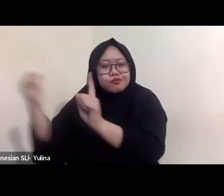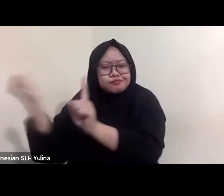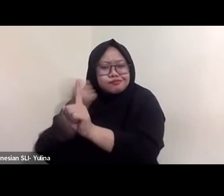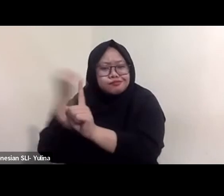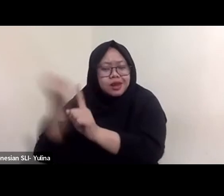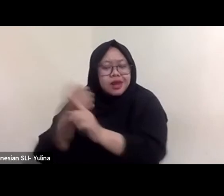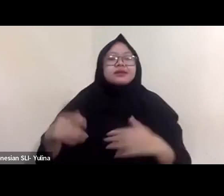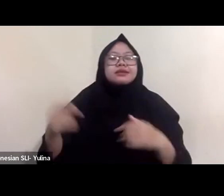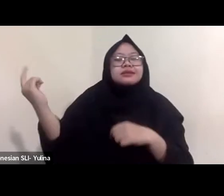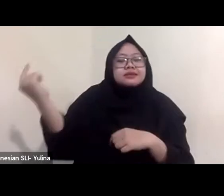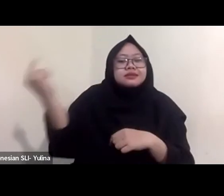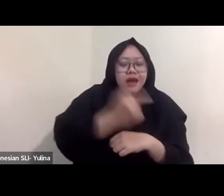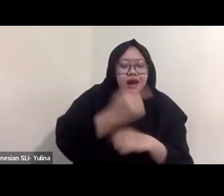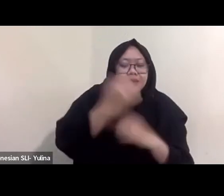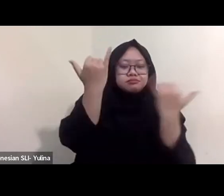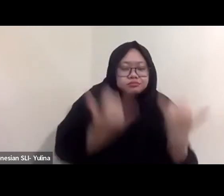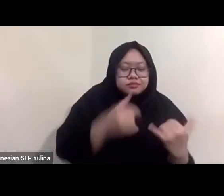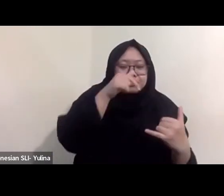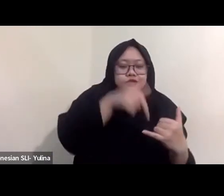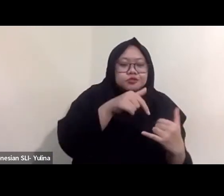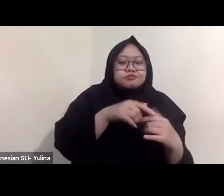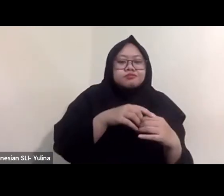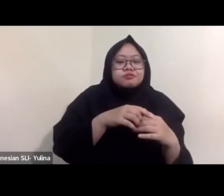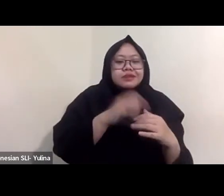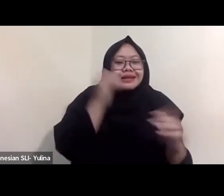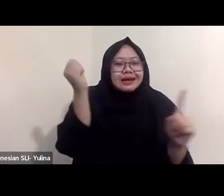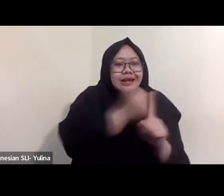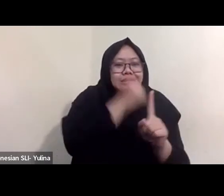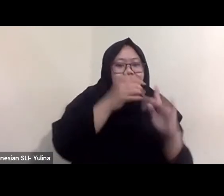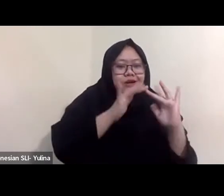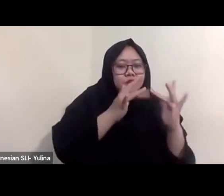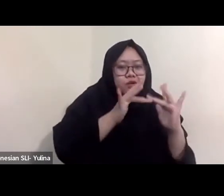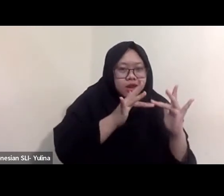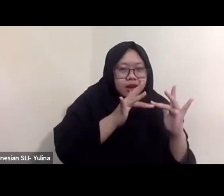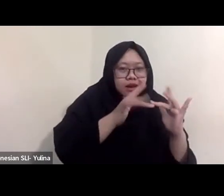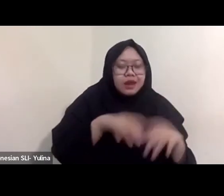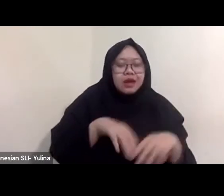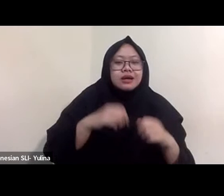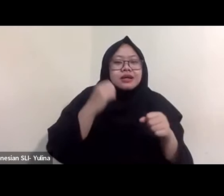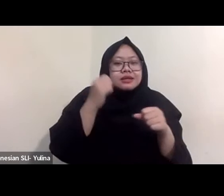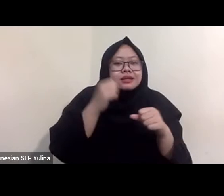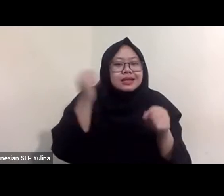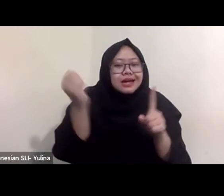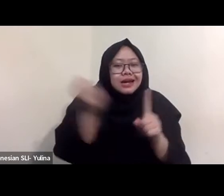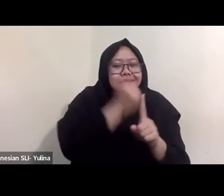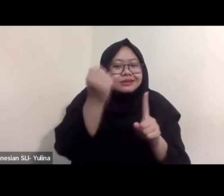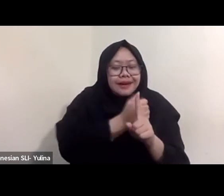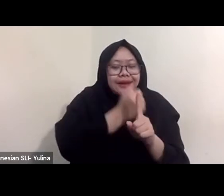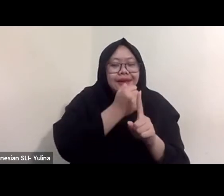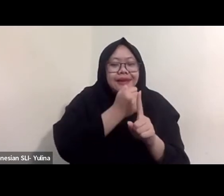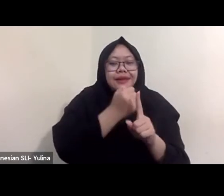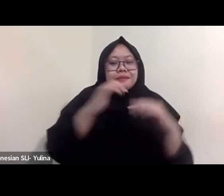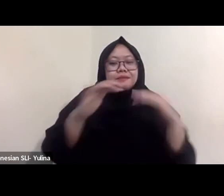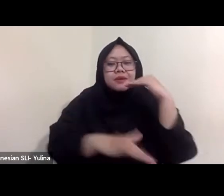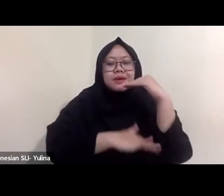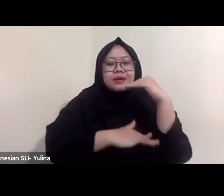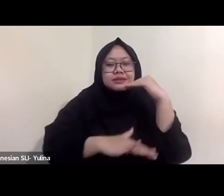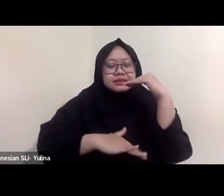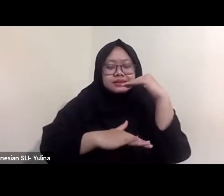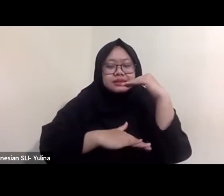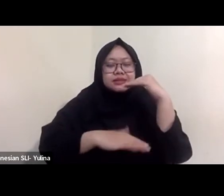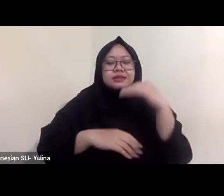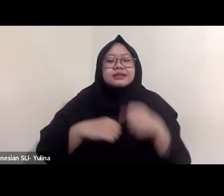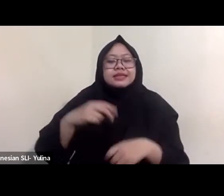semakin dekat dengan anak-anak. Kekerasan berbasis gender online atau KBGO pun tidak dapat